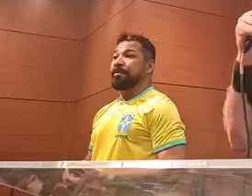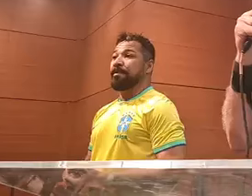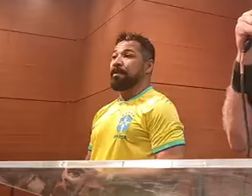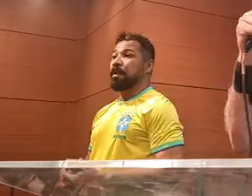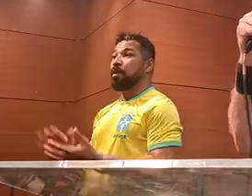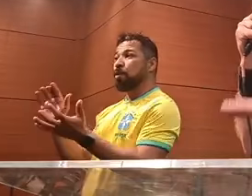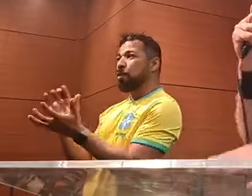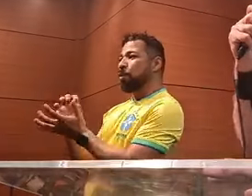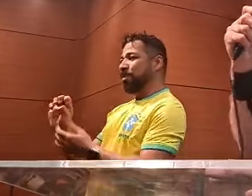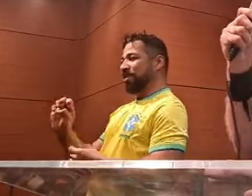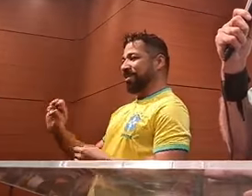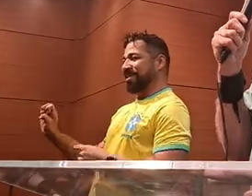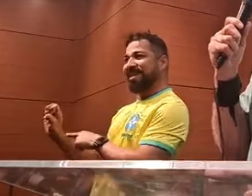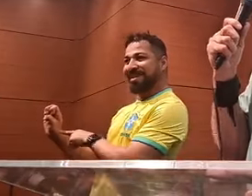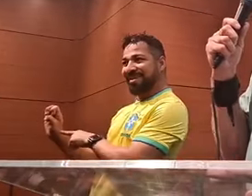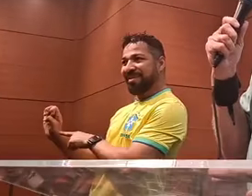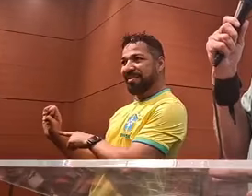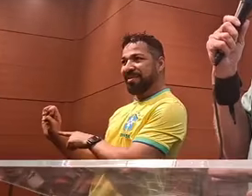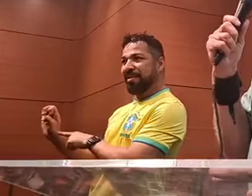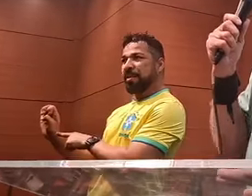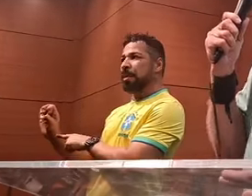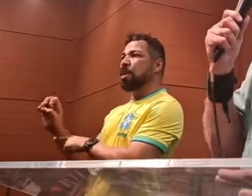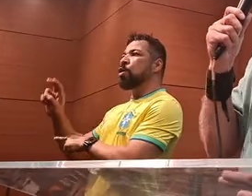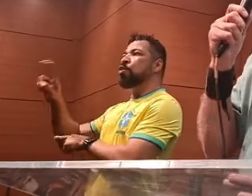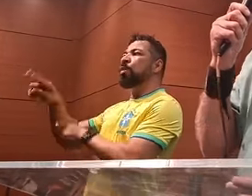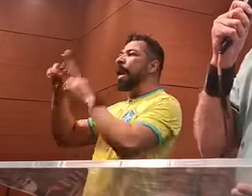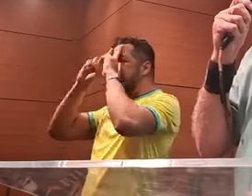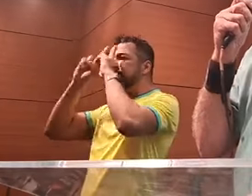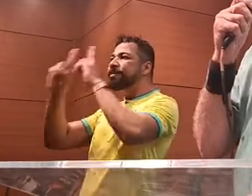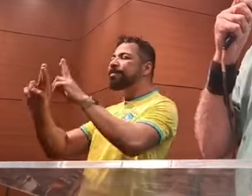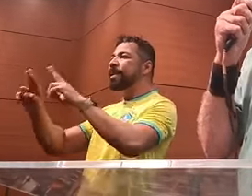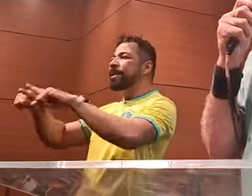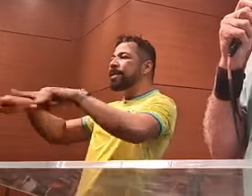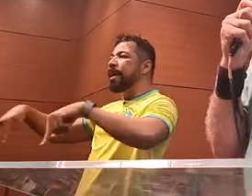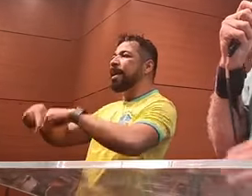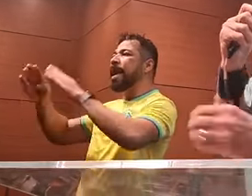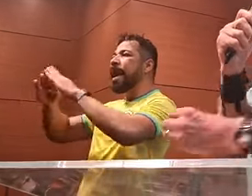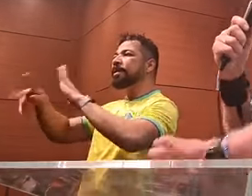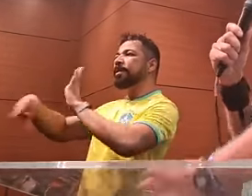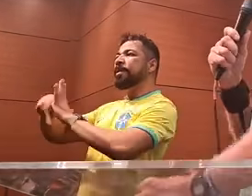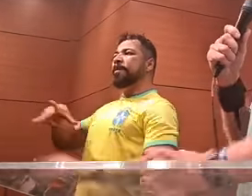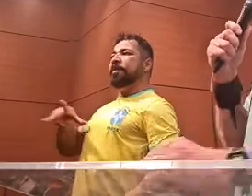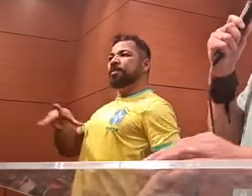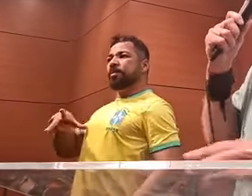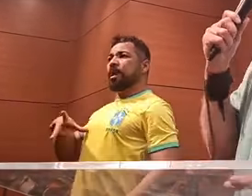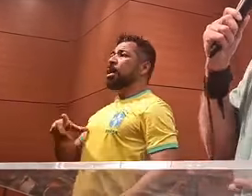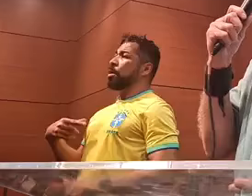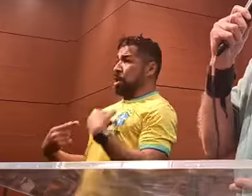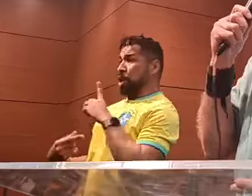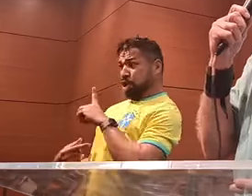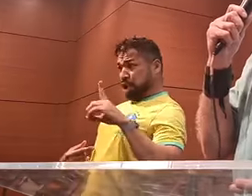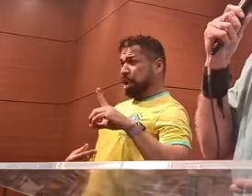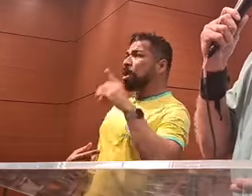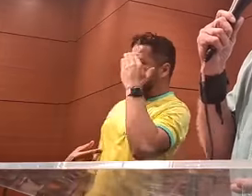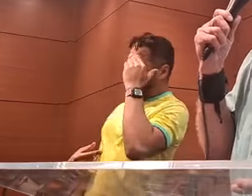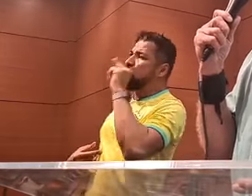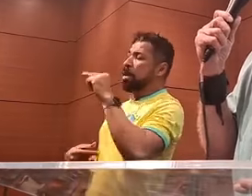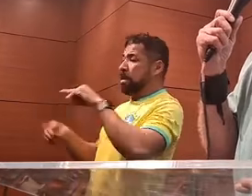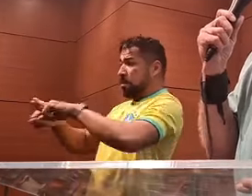O lado de lá não respeita a propriedade privada. Nós entendemos aqui que a